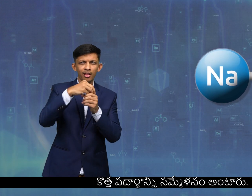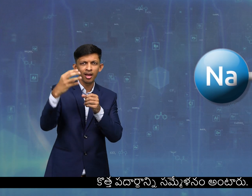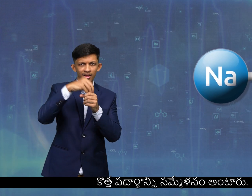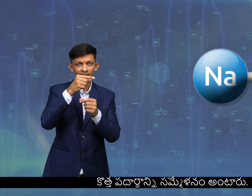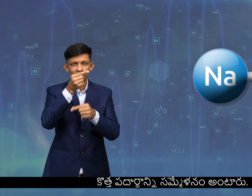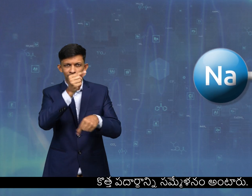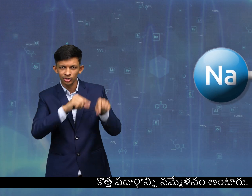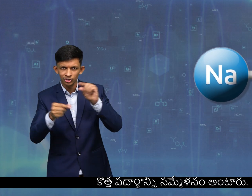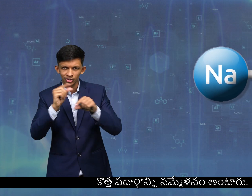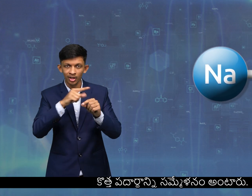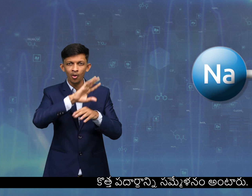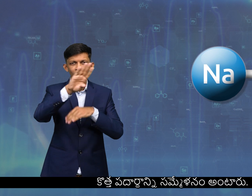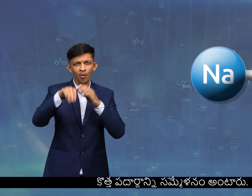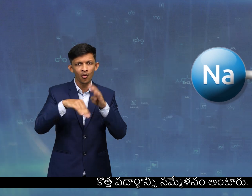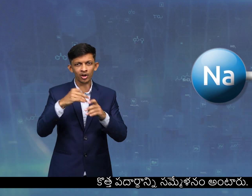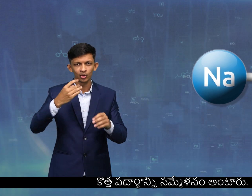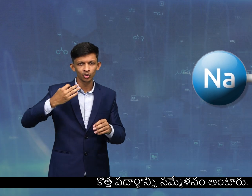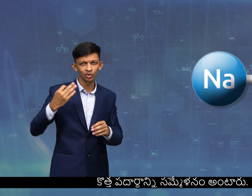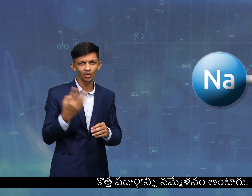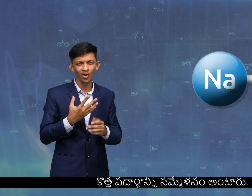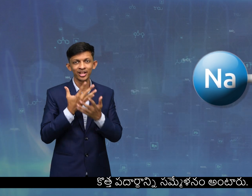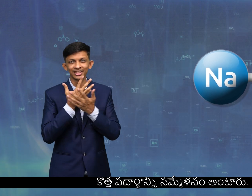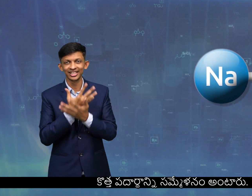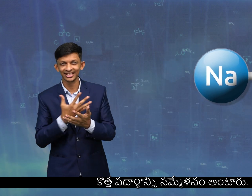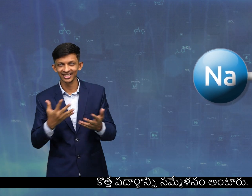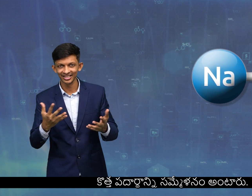కొత్త పదార్థాన్ని సమ్మేళనం అంటారు.